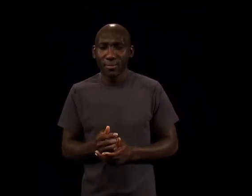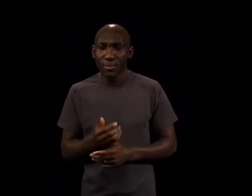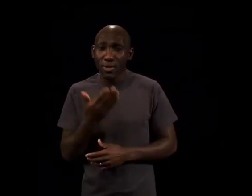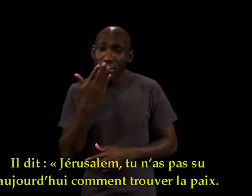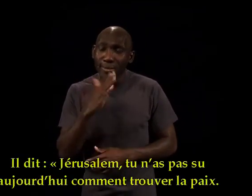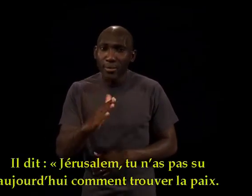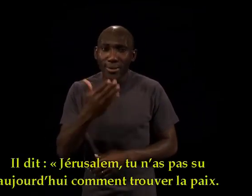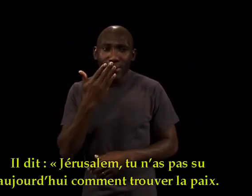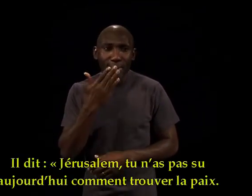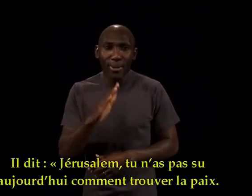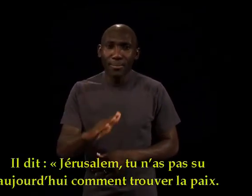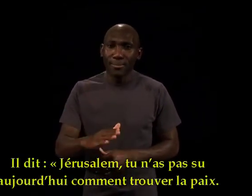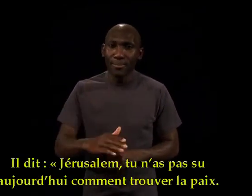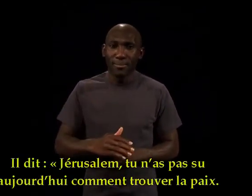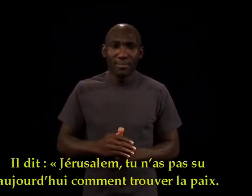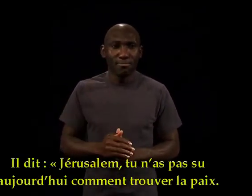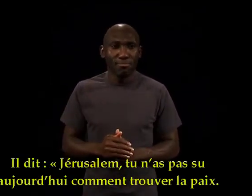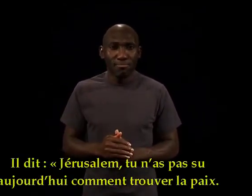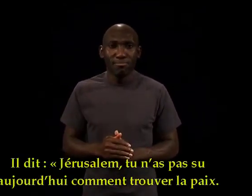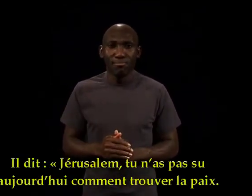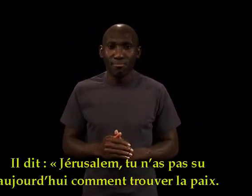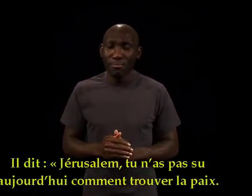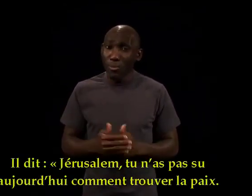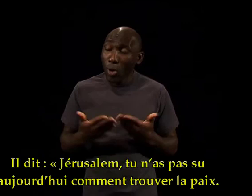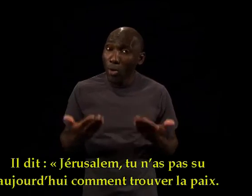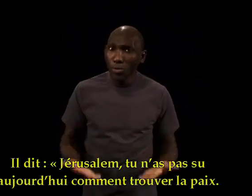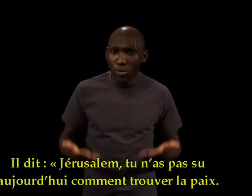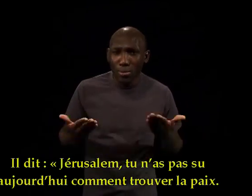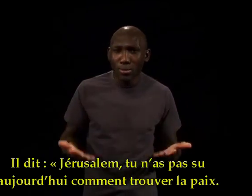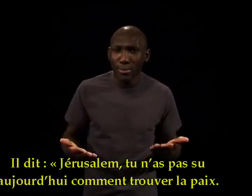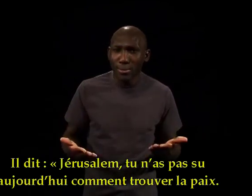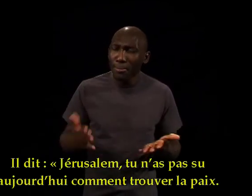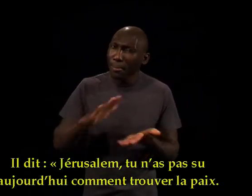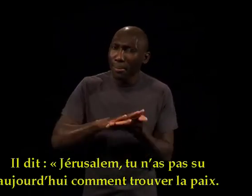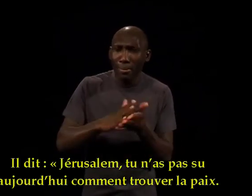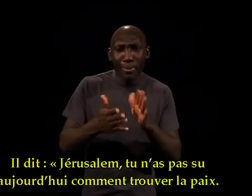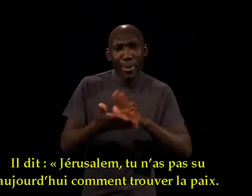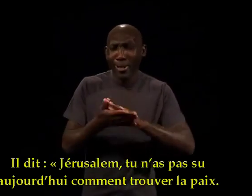Il dit: Jérusalem, tu n'as pas su aujourd'hui comment trouver la paix.